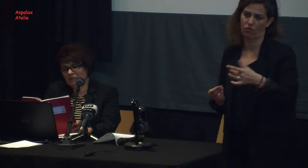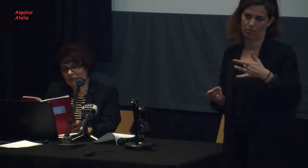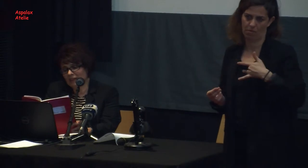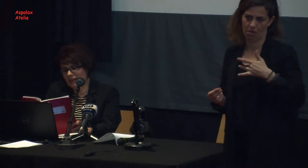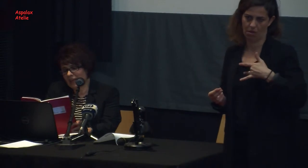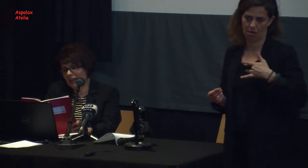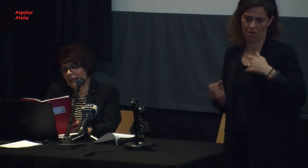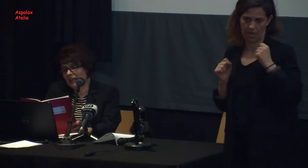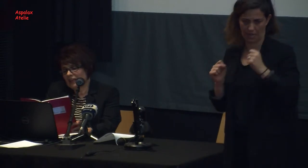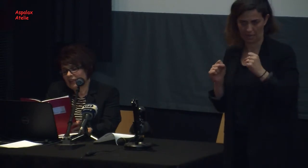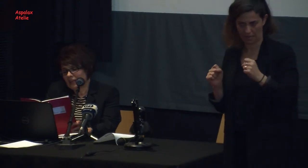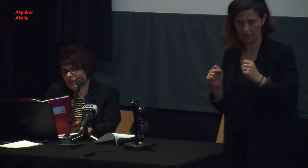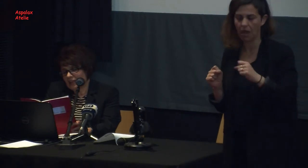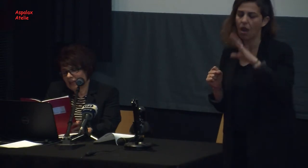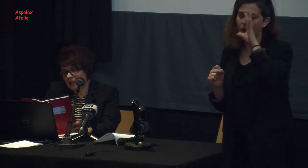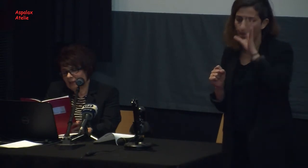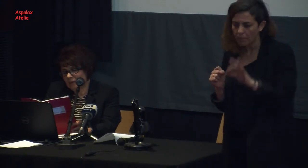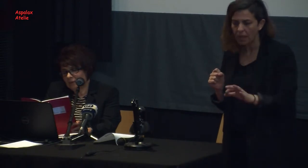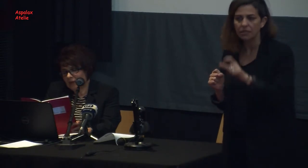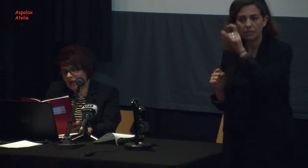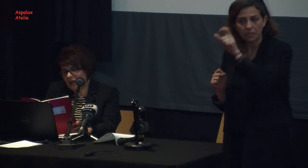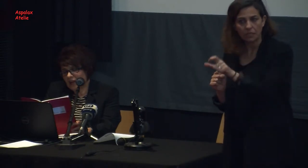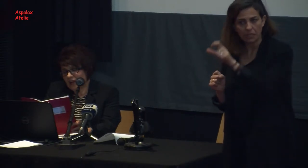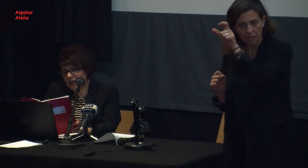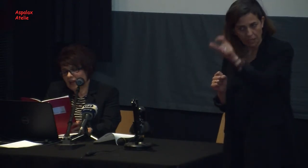μια πολύ βαθιά